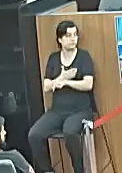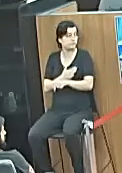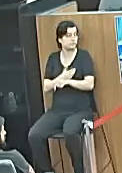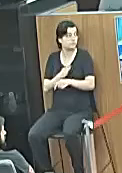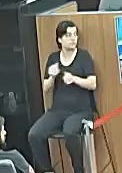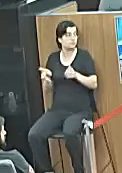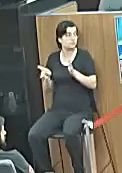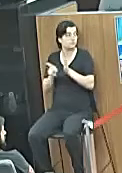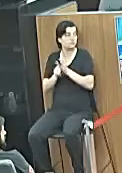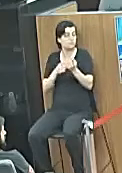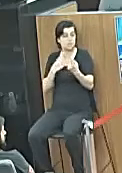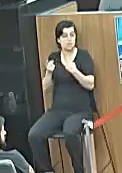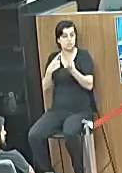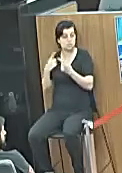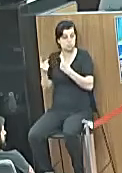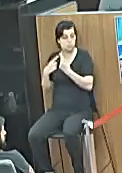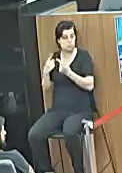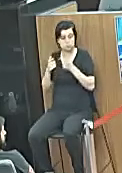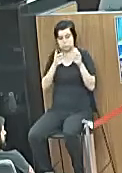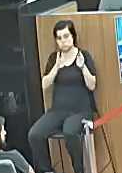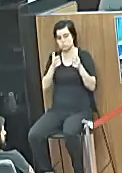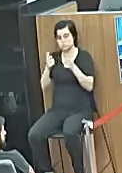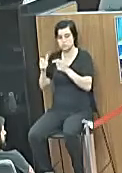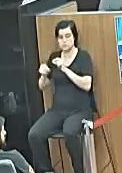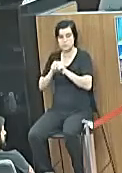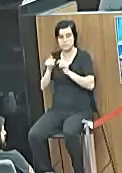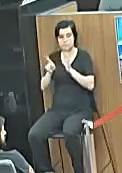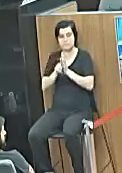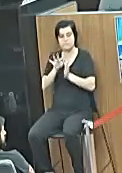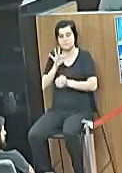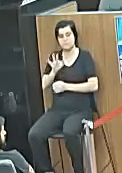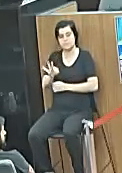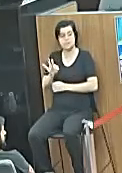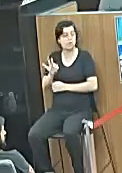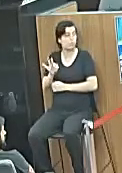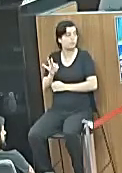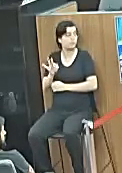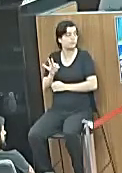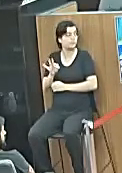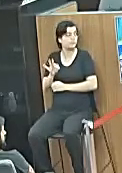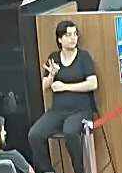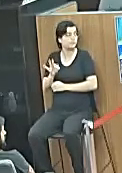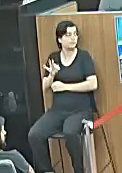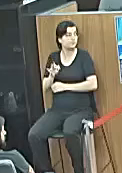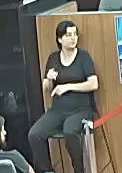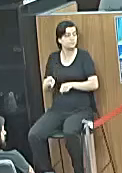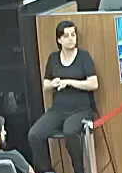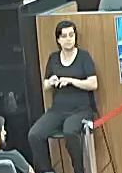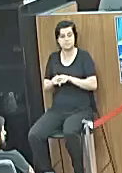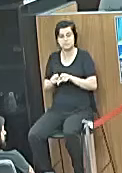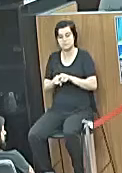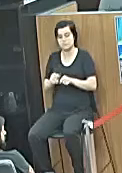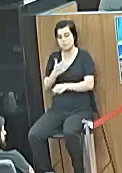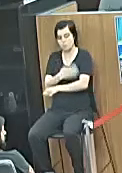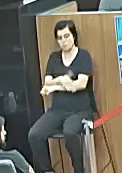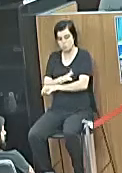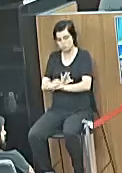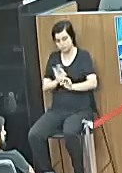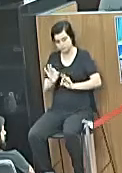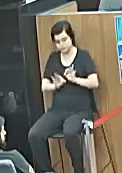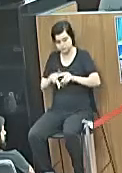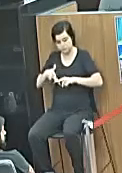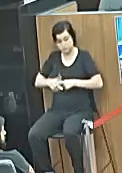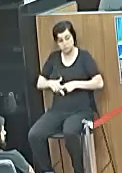transportes denit se nos trechos em que é de jurisdição federal que promover a pavimentação da br 135 está